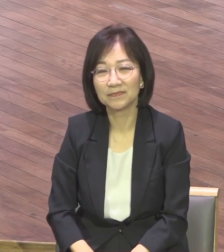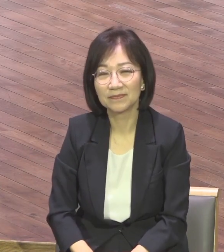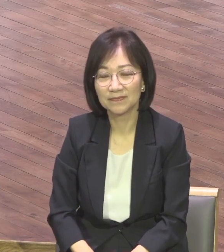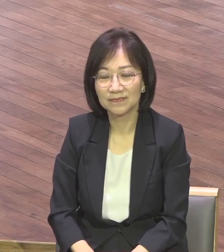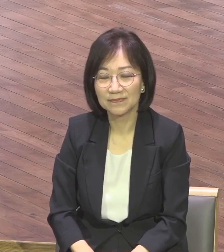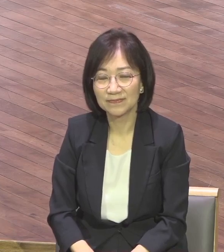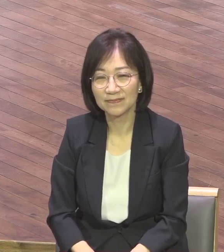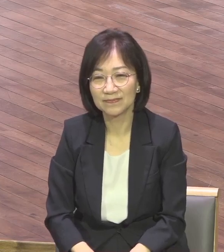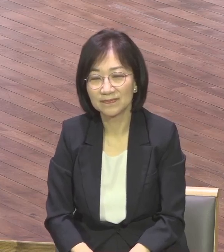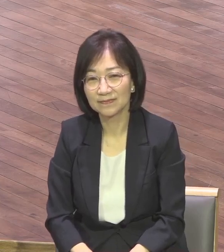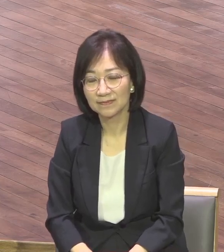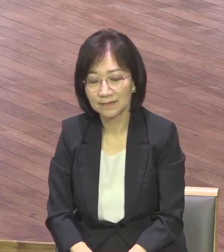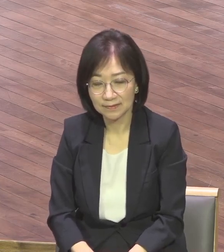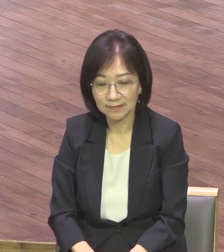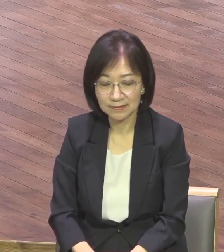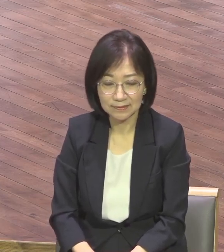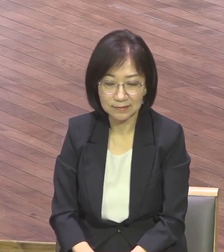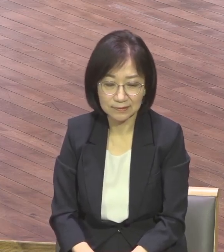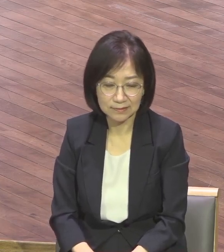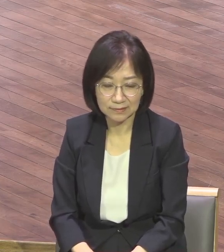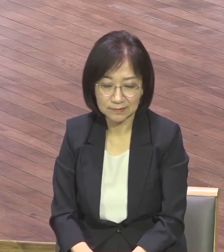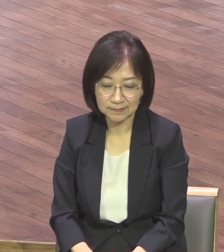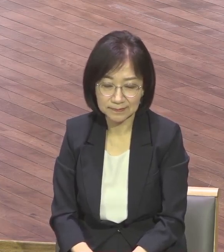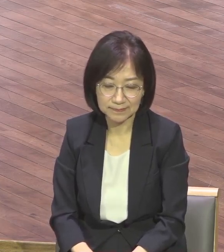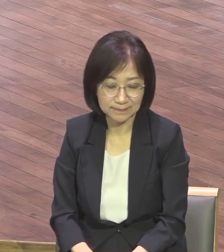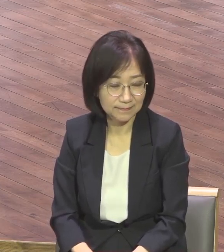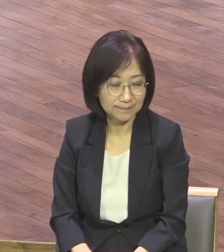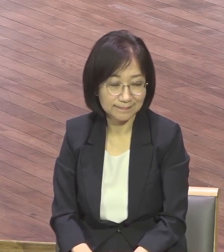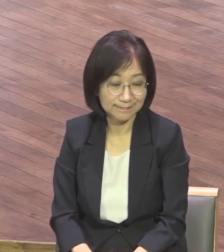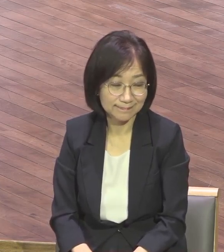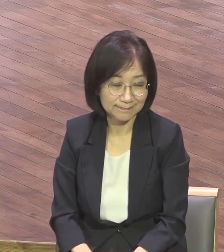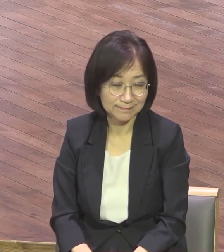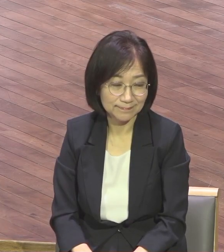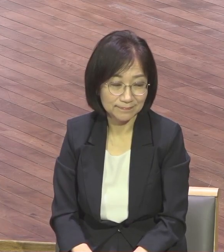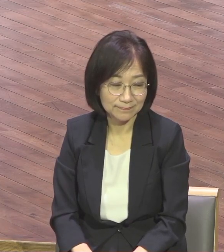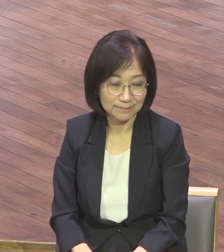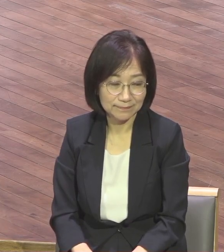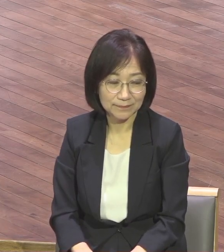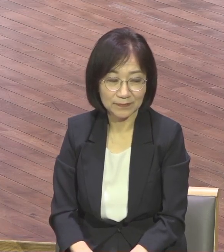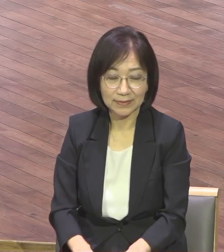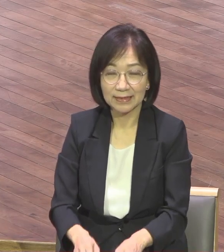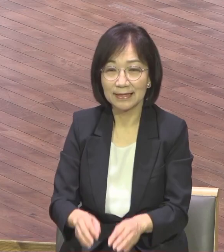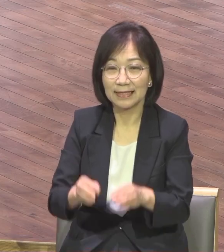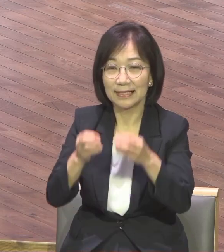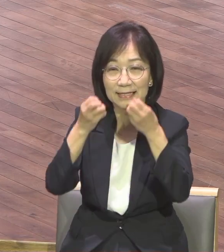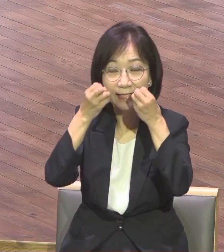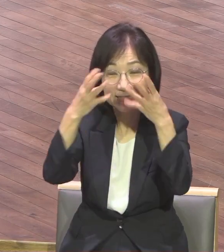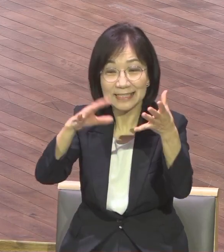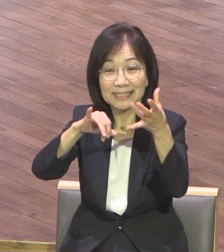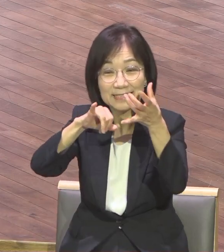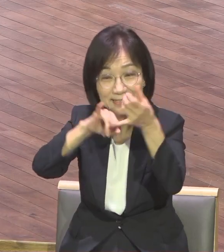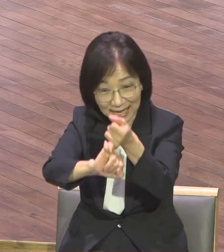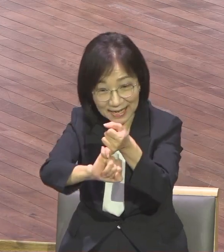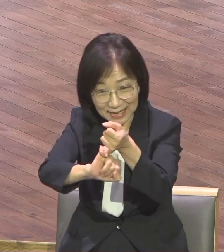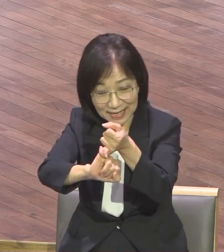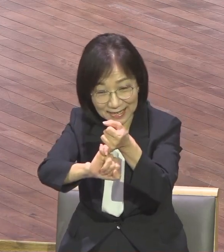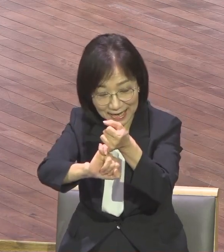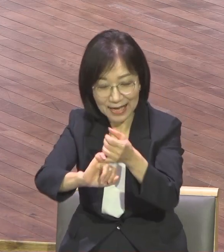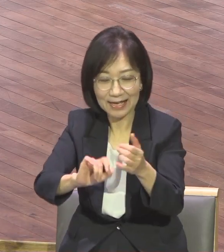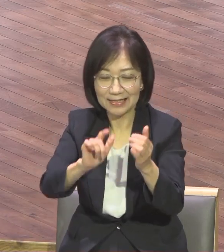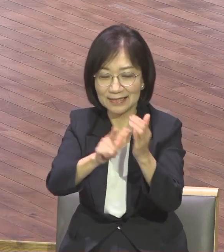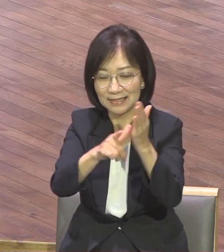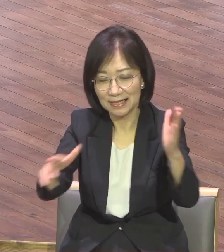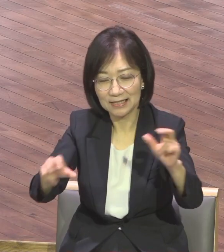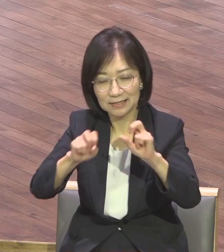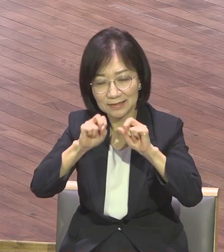이미 뭐요 언약의 이 신약의 성교가 확 불붙기